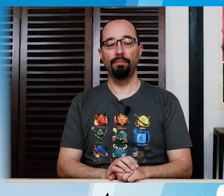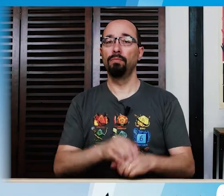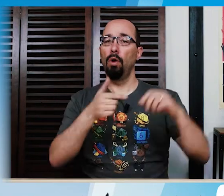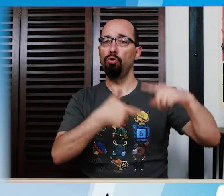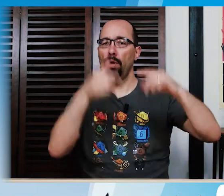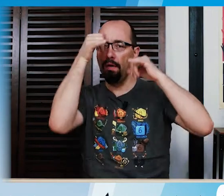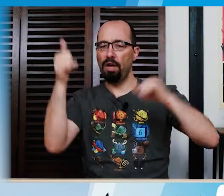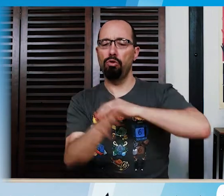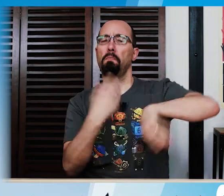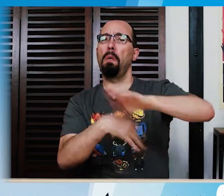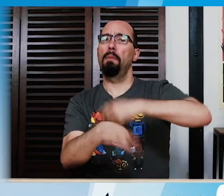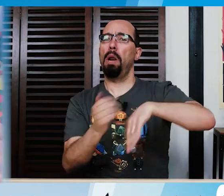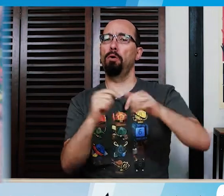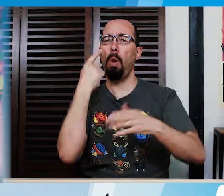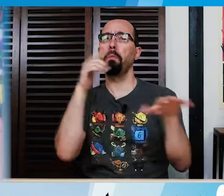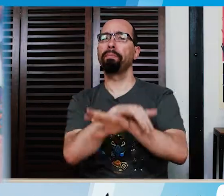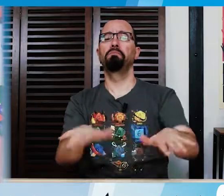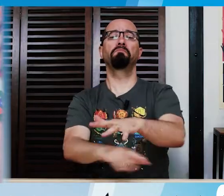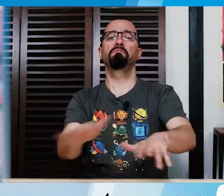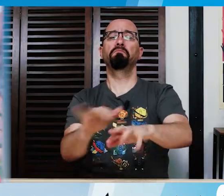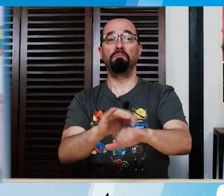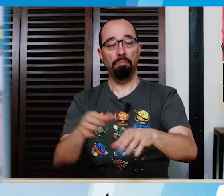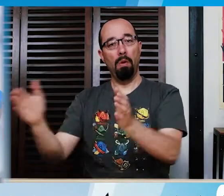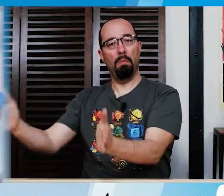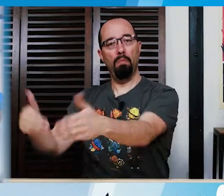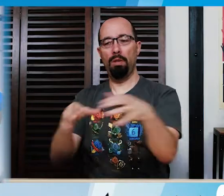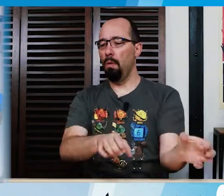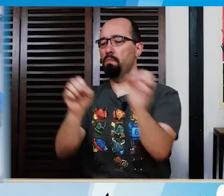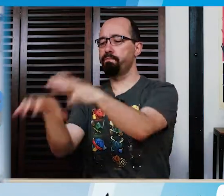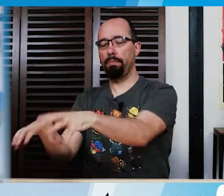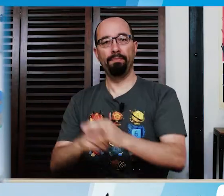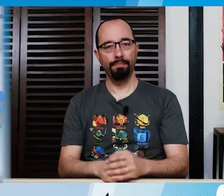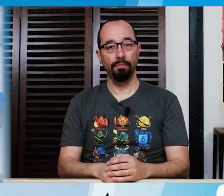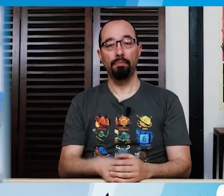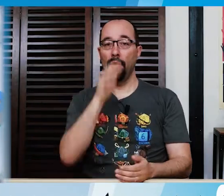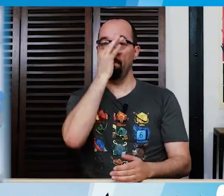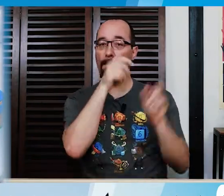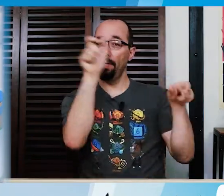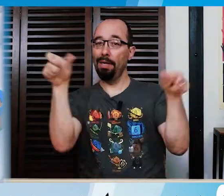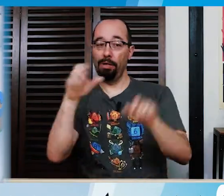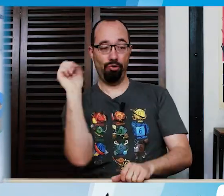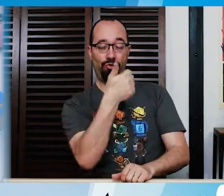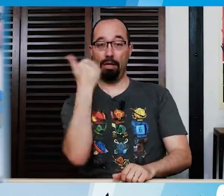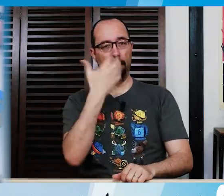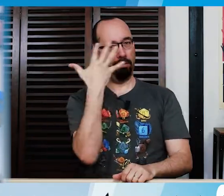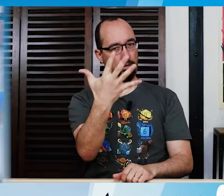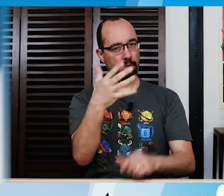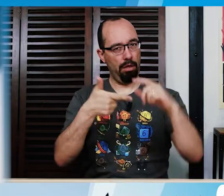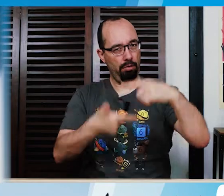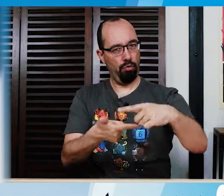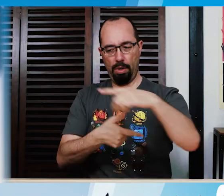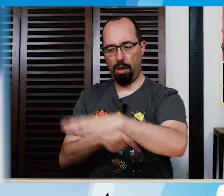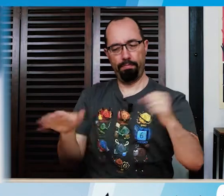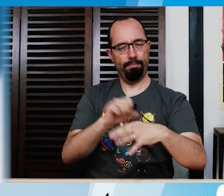Comment jouer? Mélangez les tuiles vaches face cachée et placez-les face cachée dans la boîte. Chaque fermier pioche